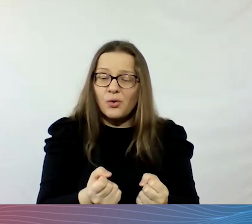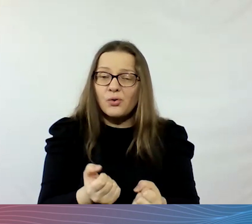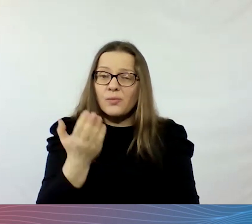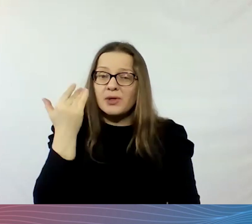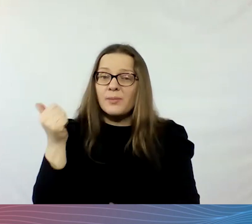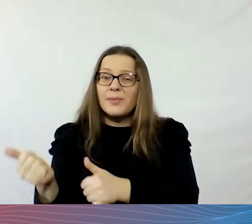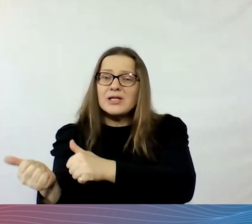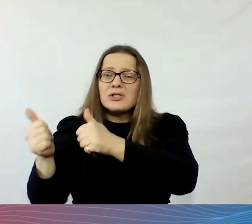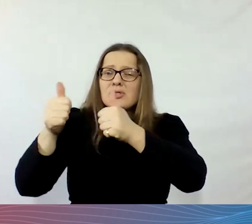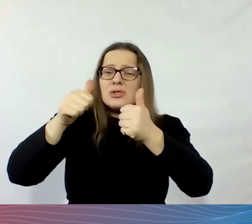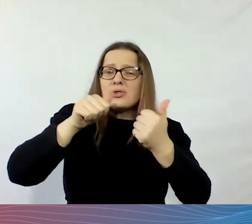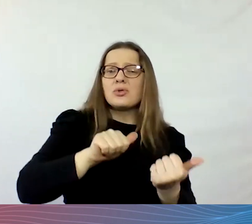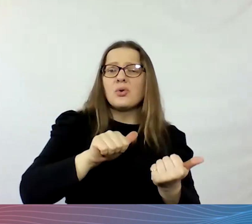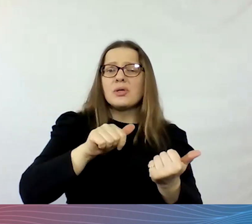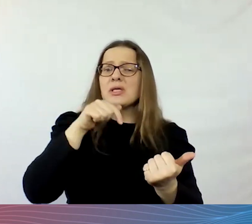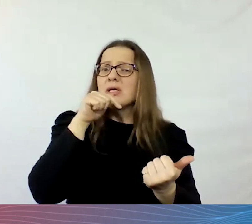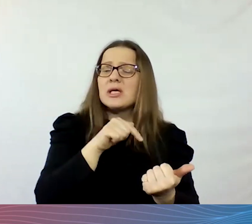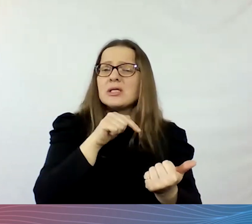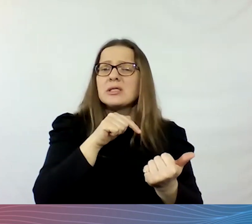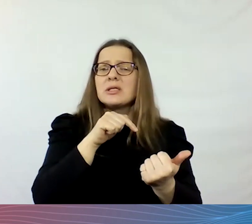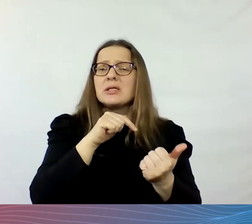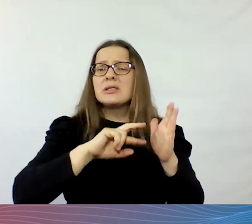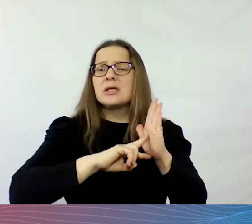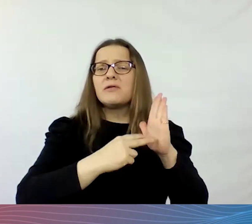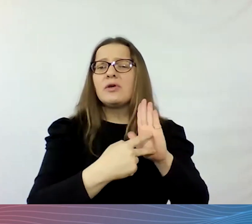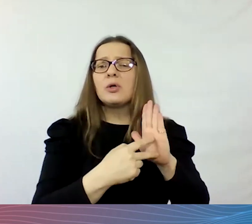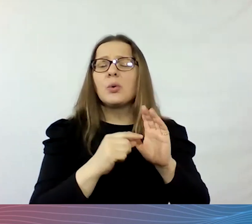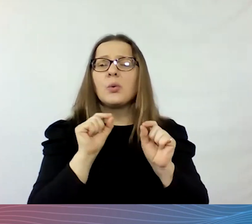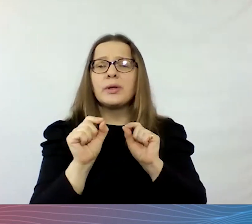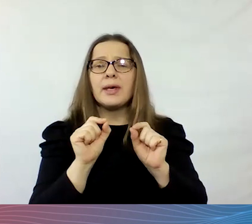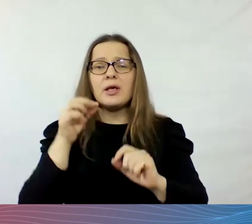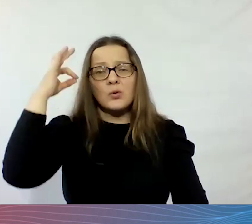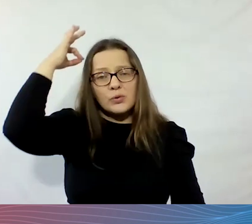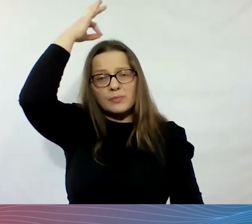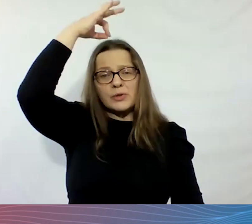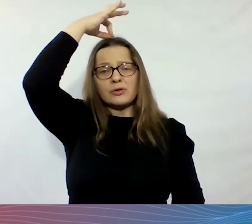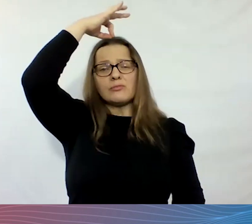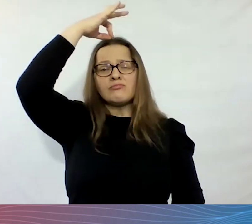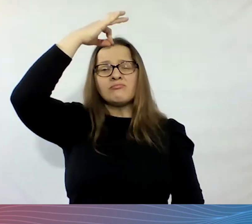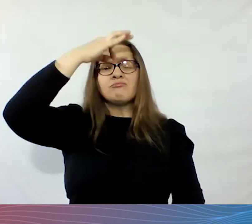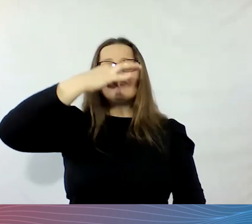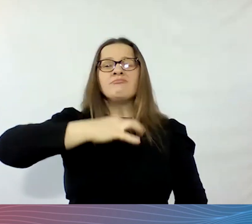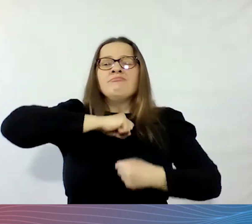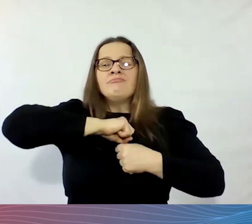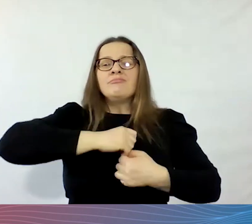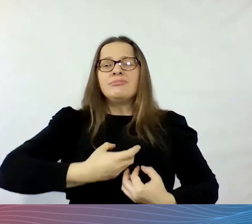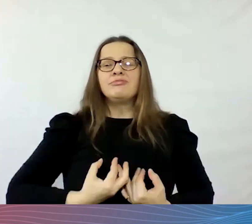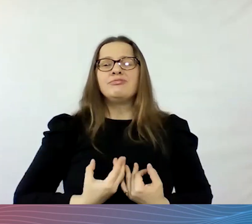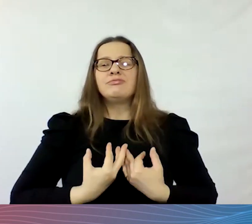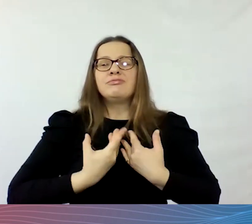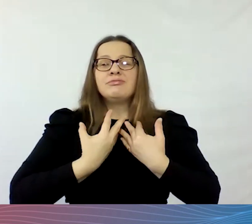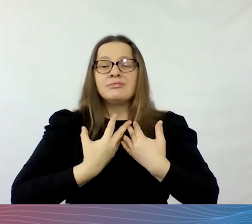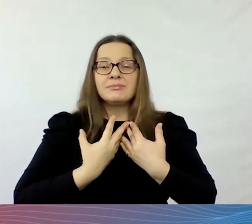batismo? É que você foi batizado pelo Espírito Santo para pertencer a um corpo.